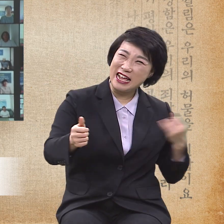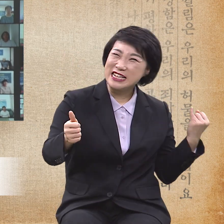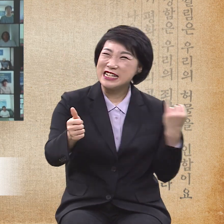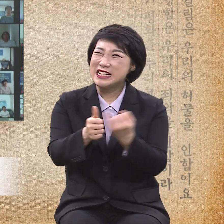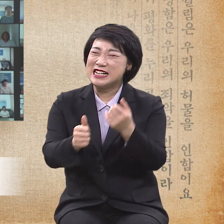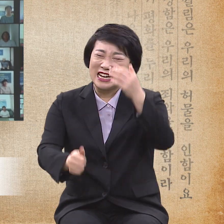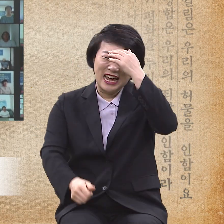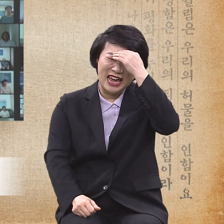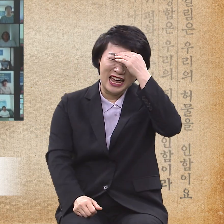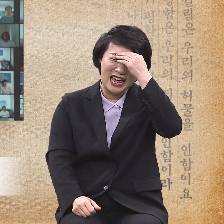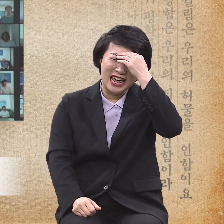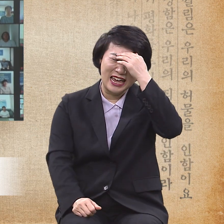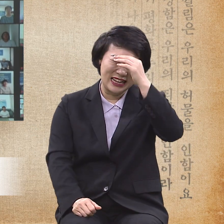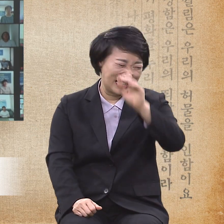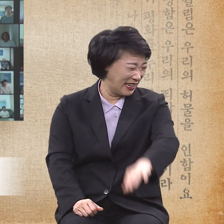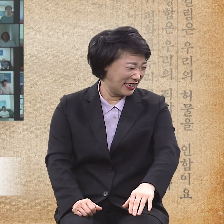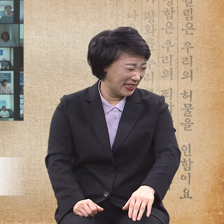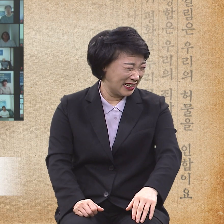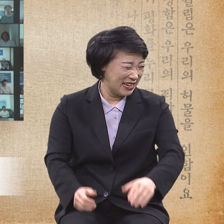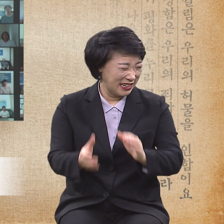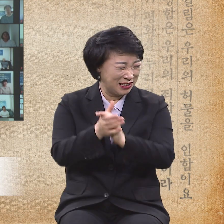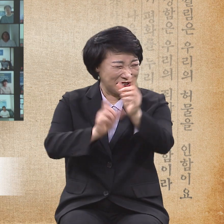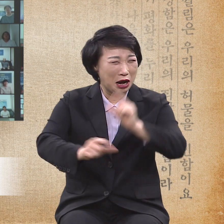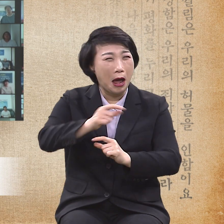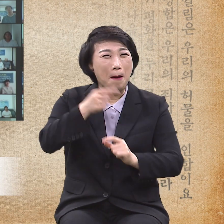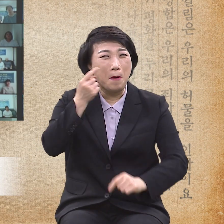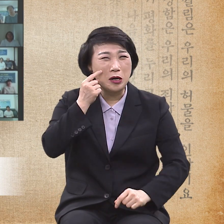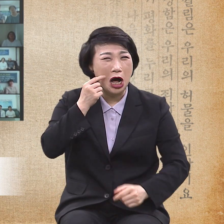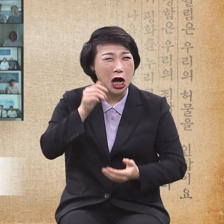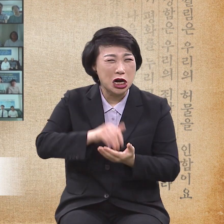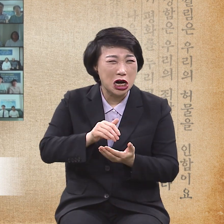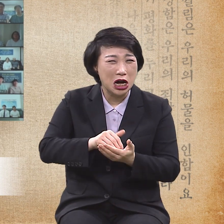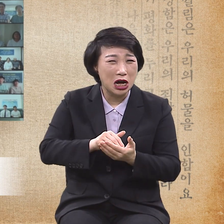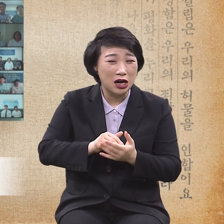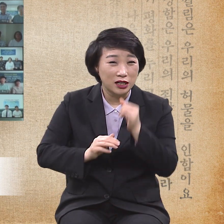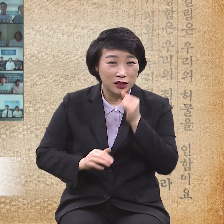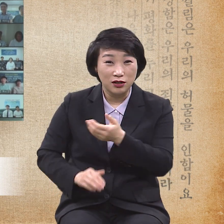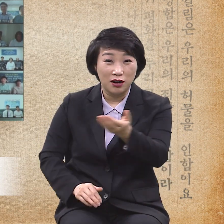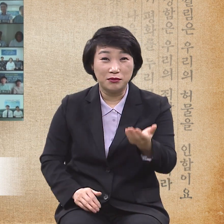결혼했나 모르겠네. 진짜 기도 좀 더 해볼걸.